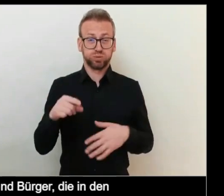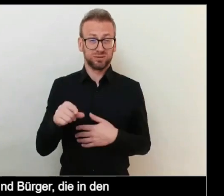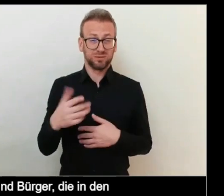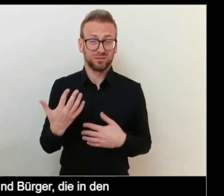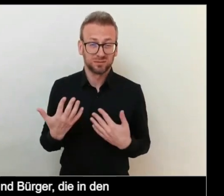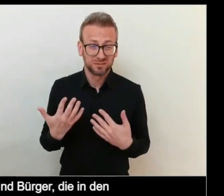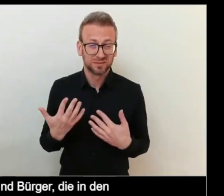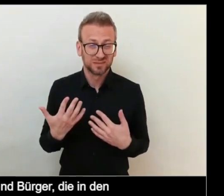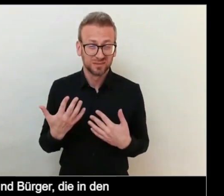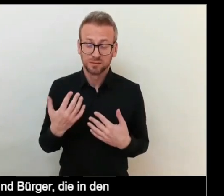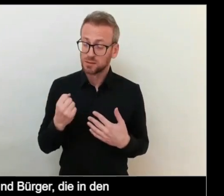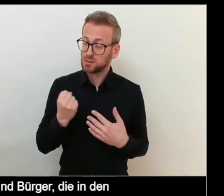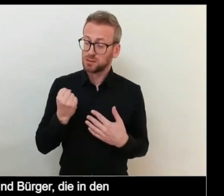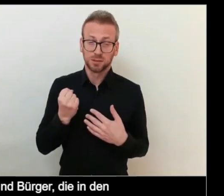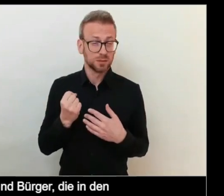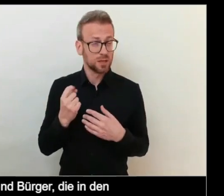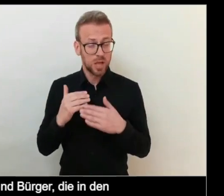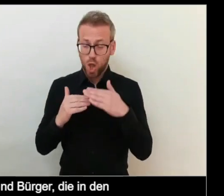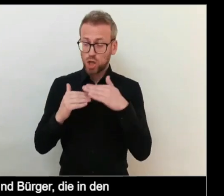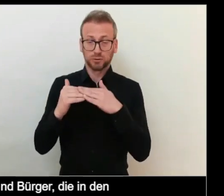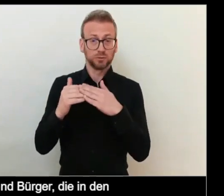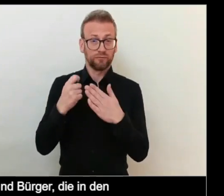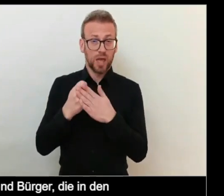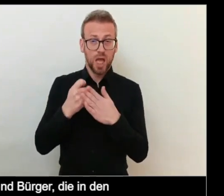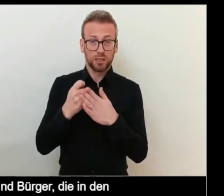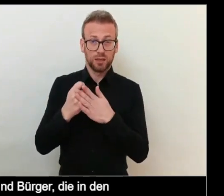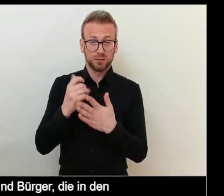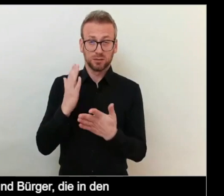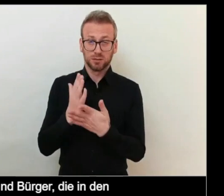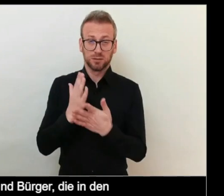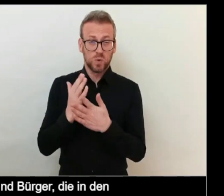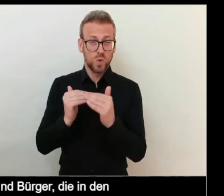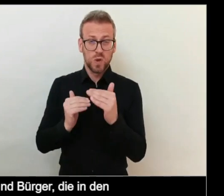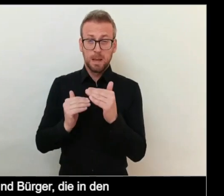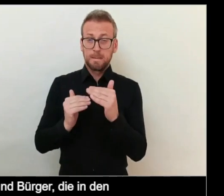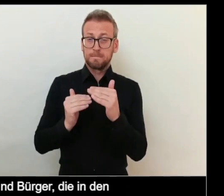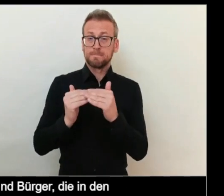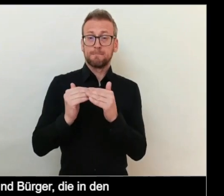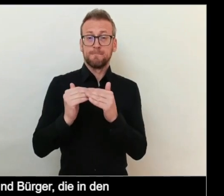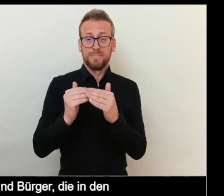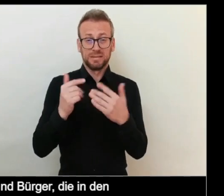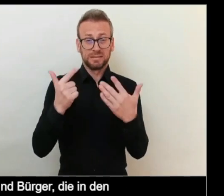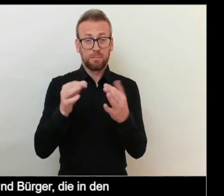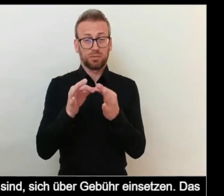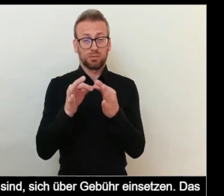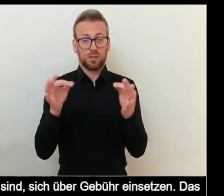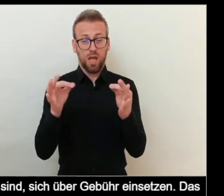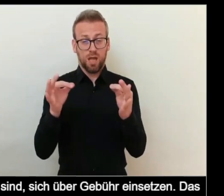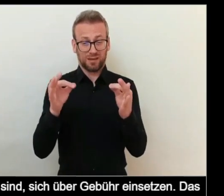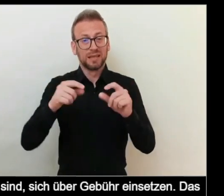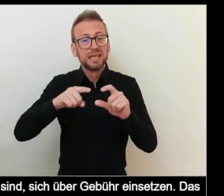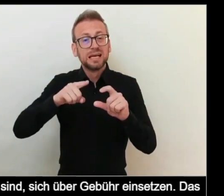von Omikron, der beispielsweise im Bereich von München über 70% der Fälle beträgt und im Bereich Bayern